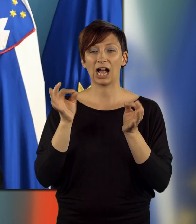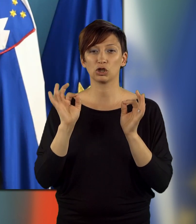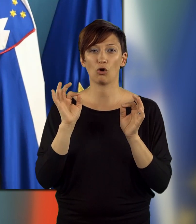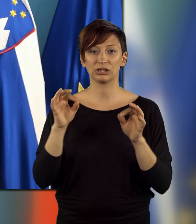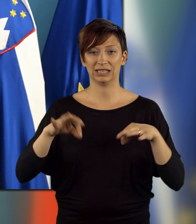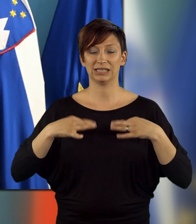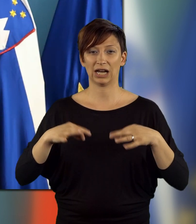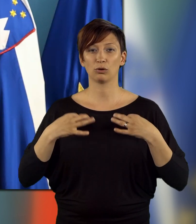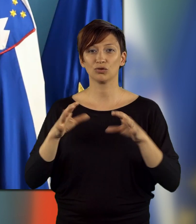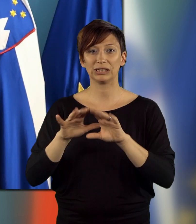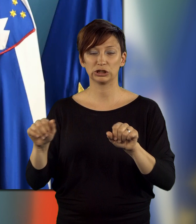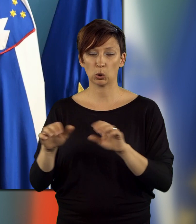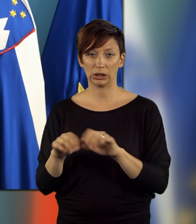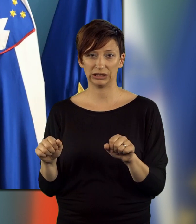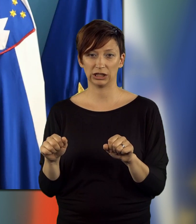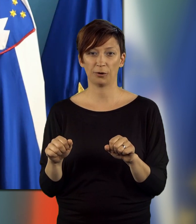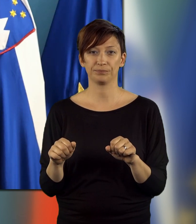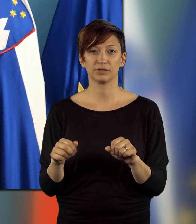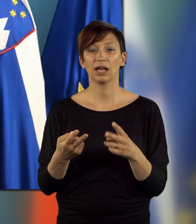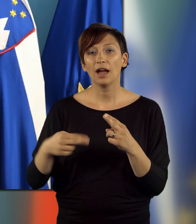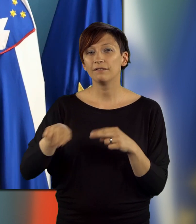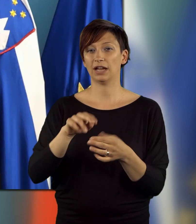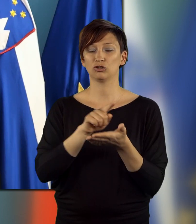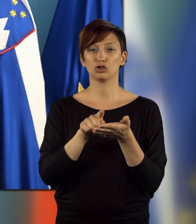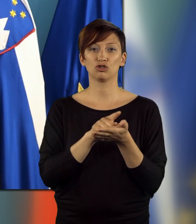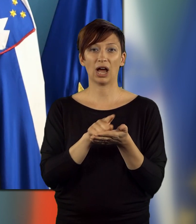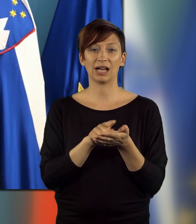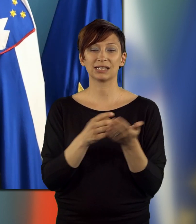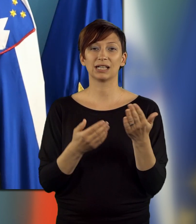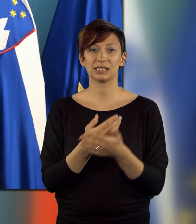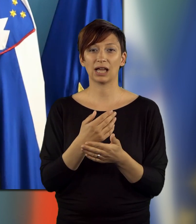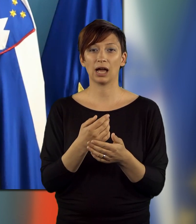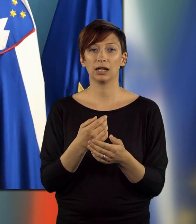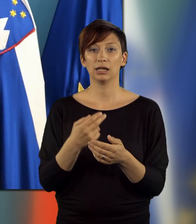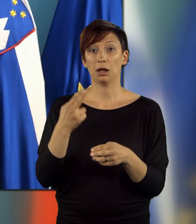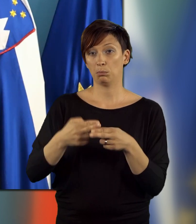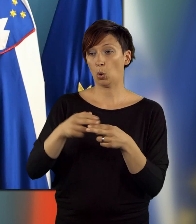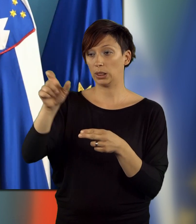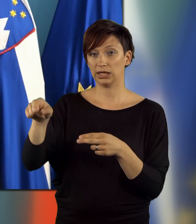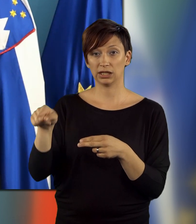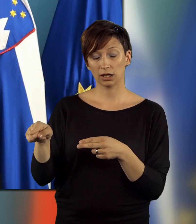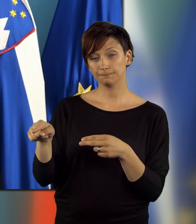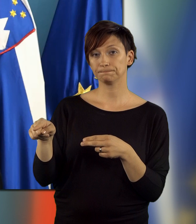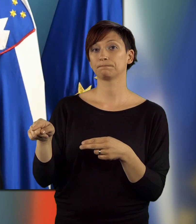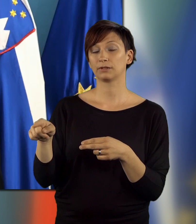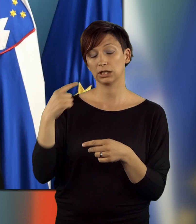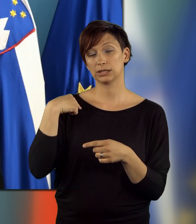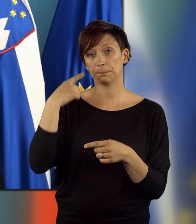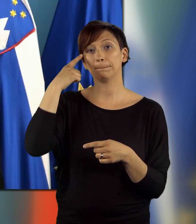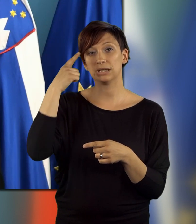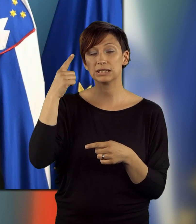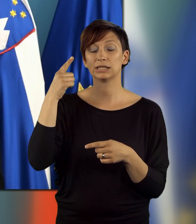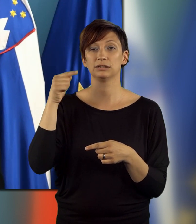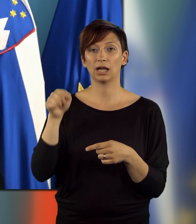kakovosti zdravstvenih storitev, več časa za pacienta in mislim,